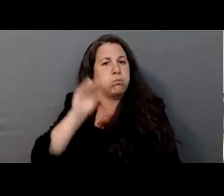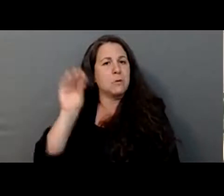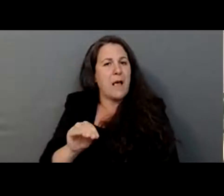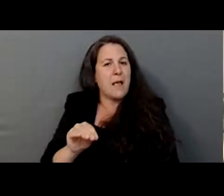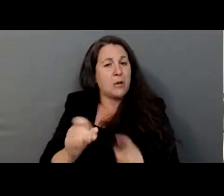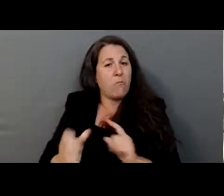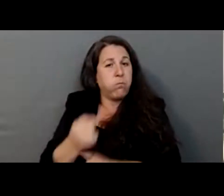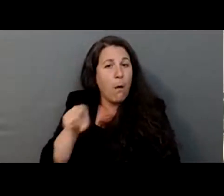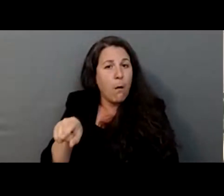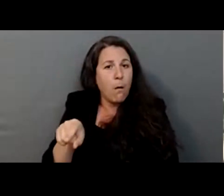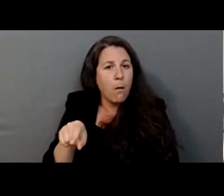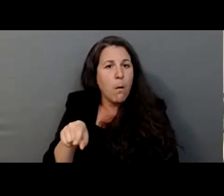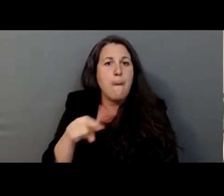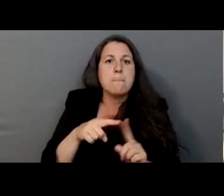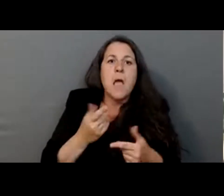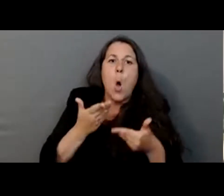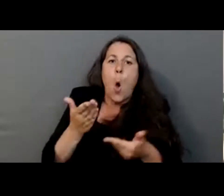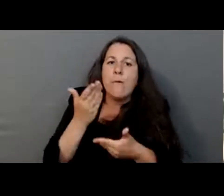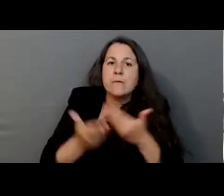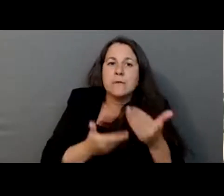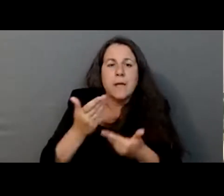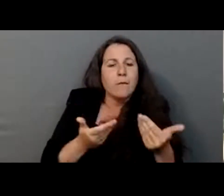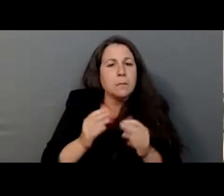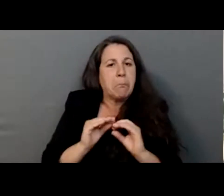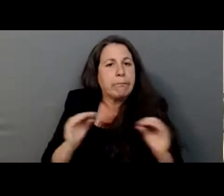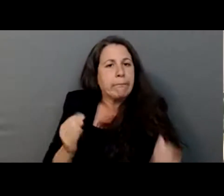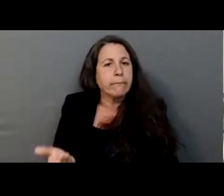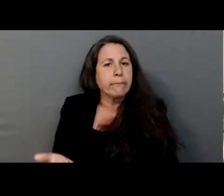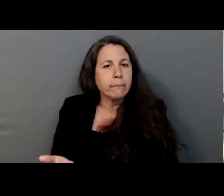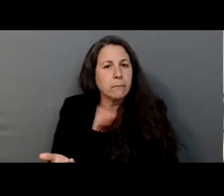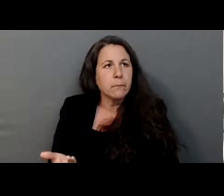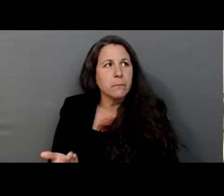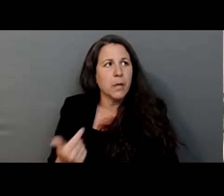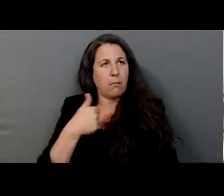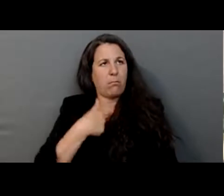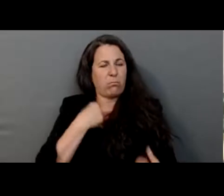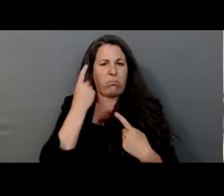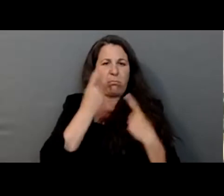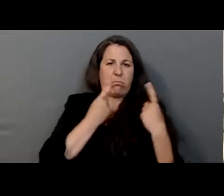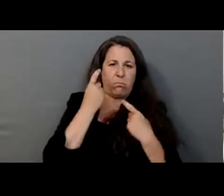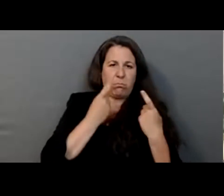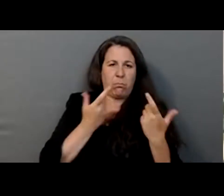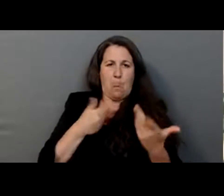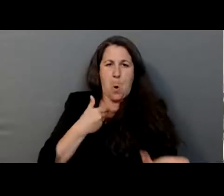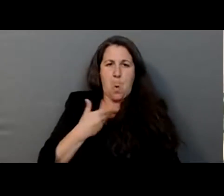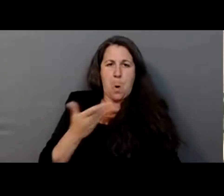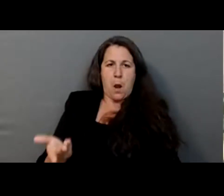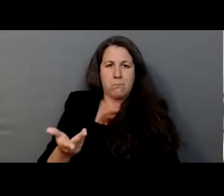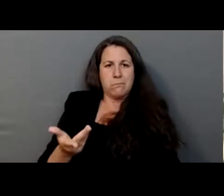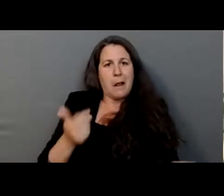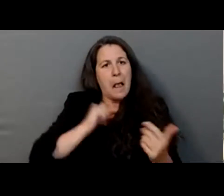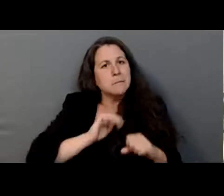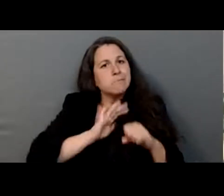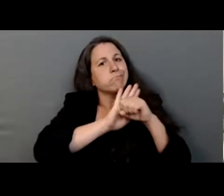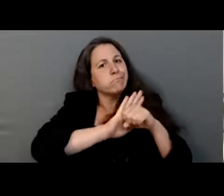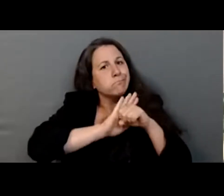il n'y a pas d'offre de services réels, bien, ça nous questionne, nous, puis qu'on continue à pousser pour qu'il y ait un plan d'action